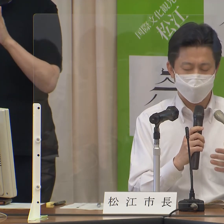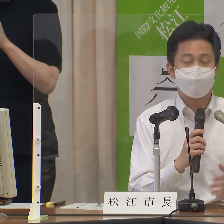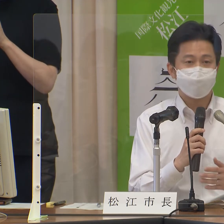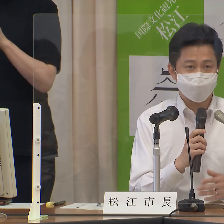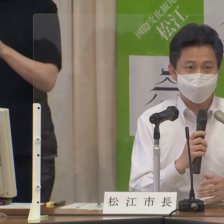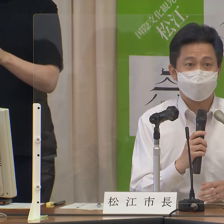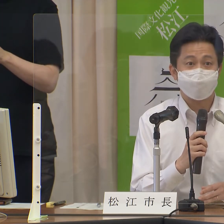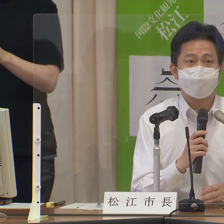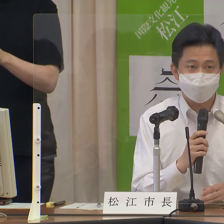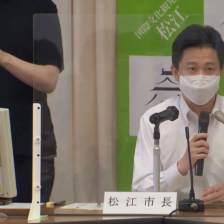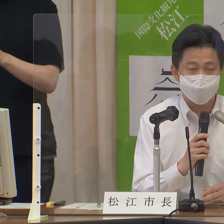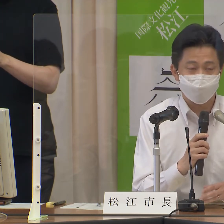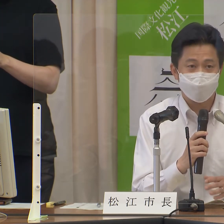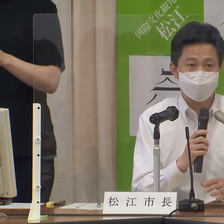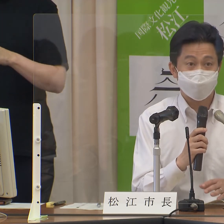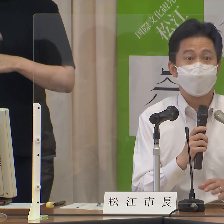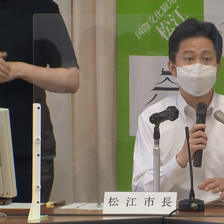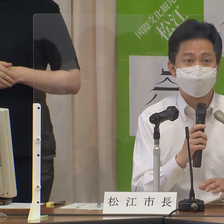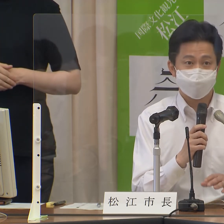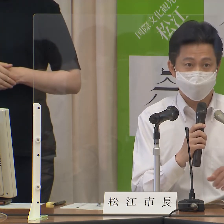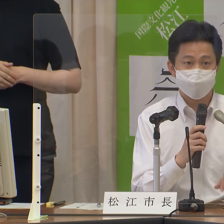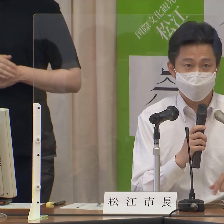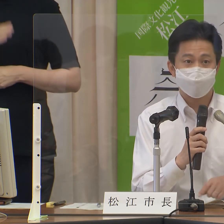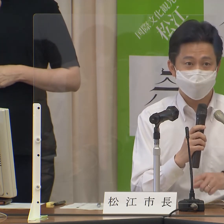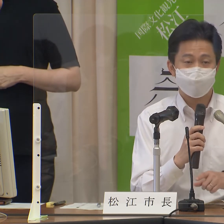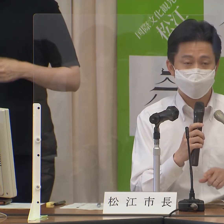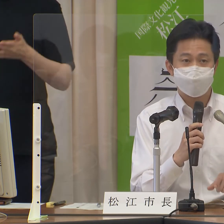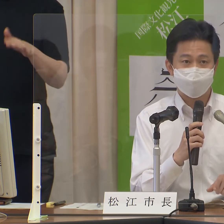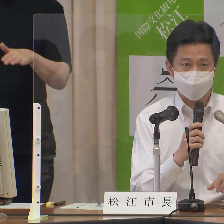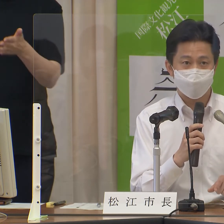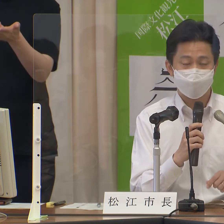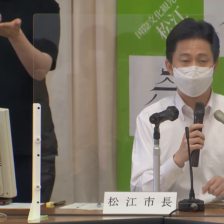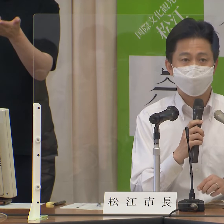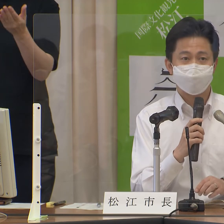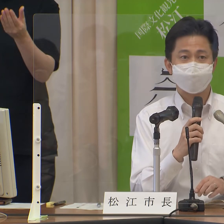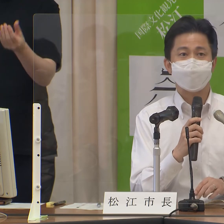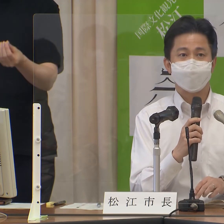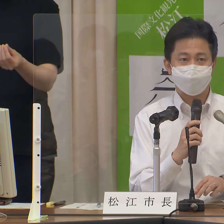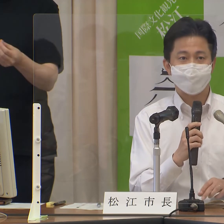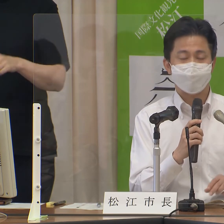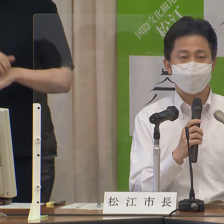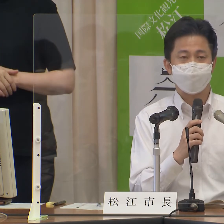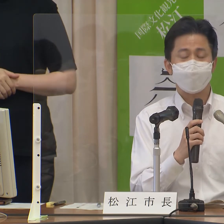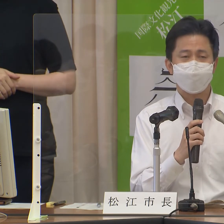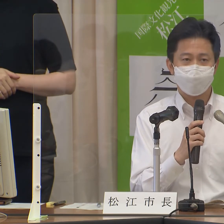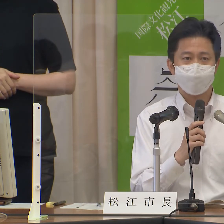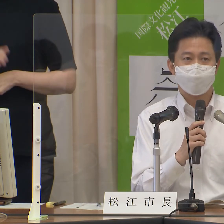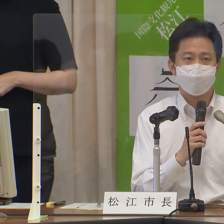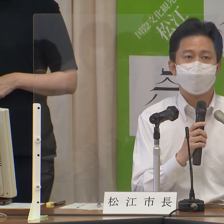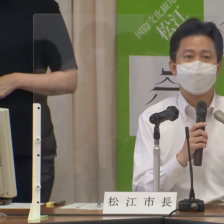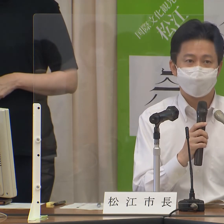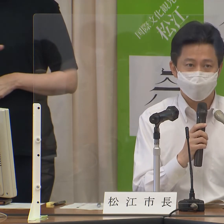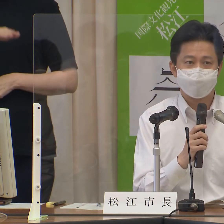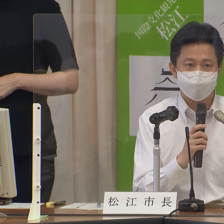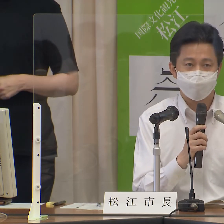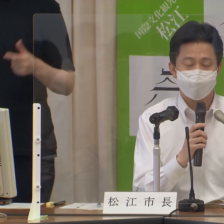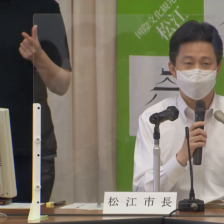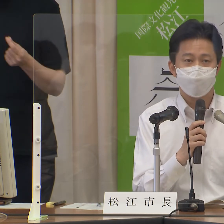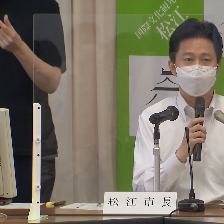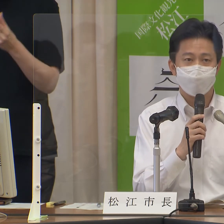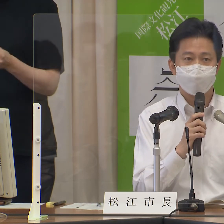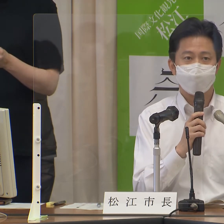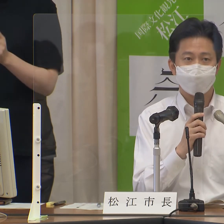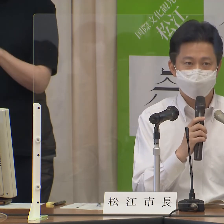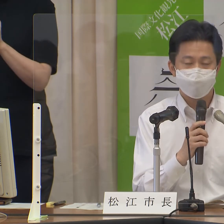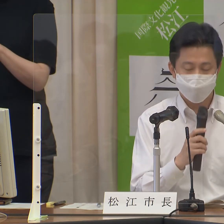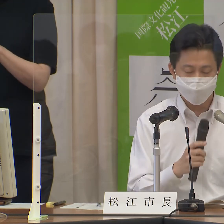まあ、思い返していただいてですね、今回まとめさせていただいたような対策をもう一度見ていただいて、より一層の徹底を図っていただきたいという思い